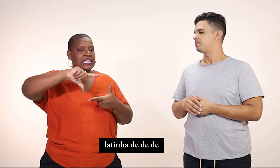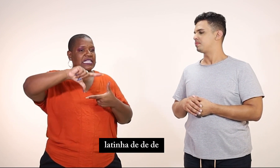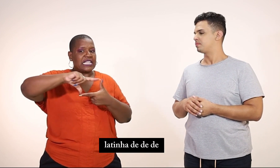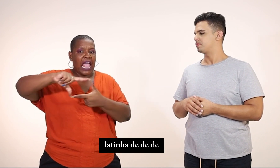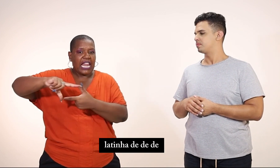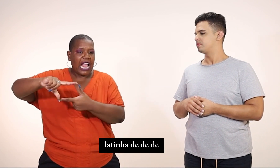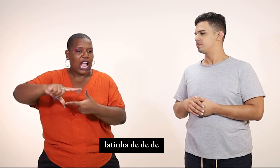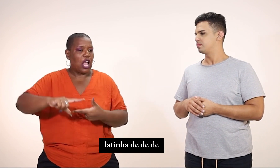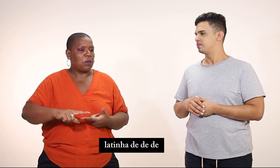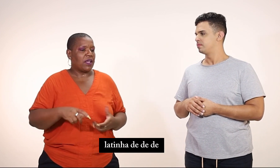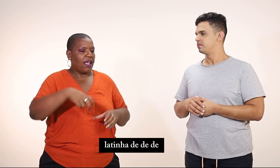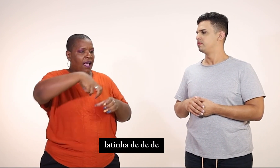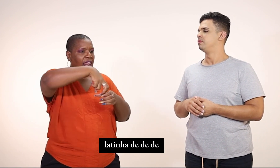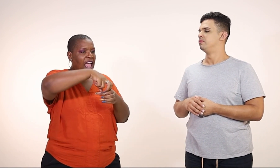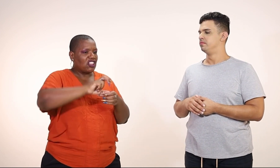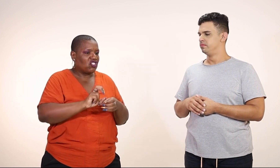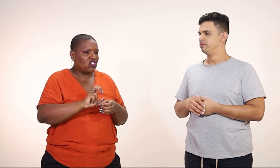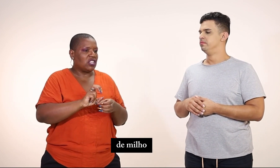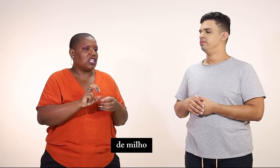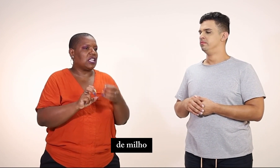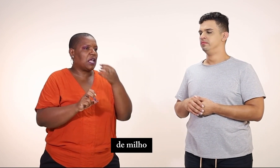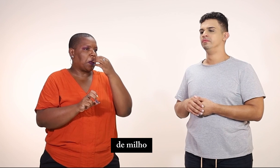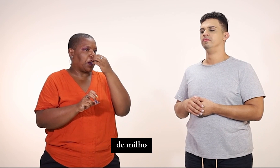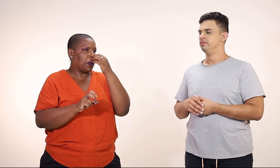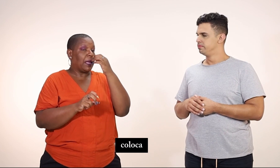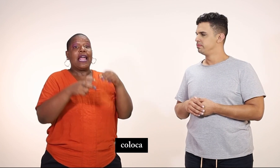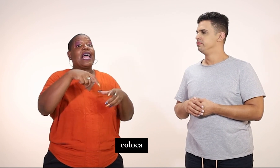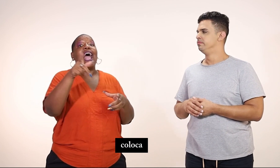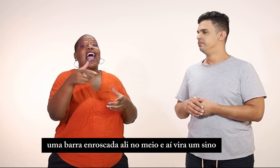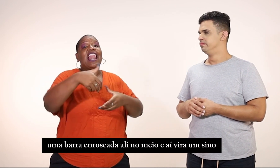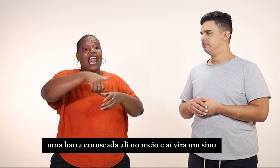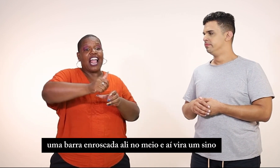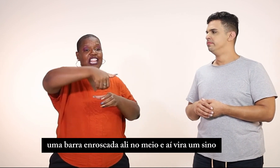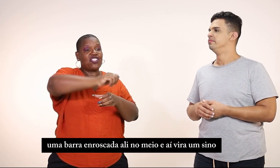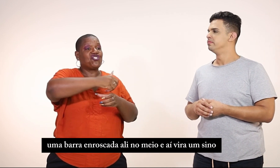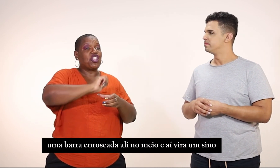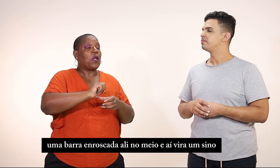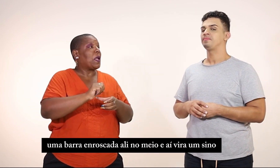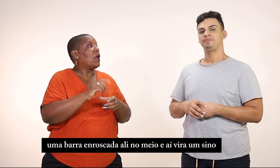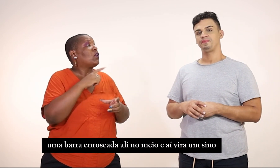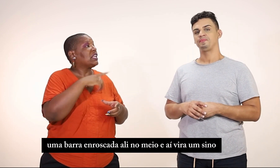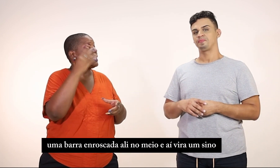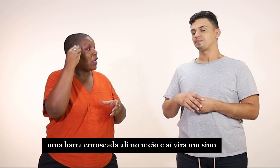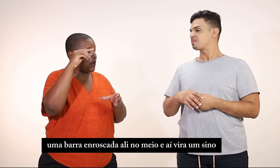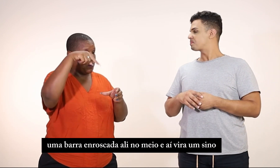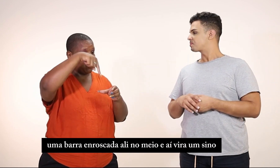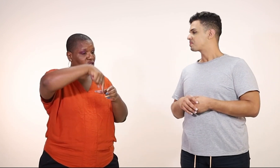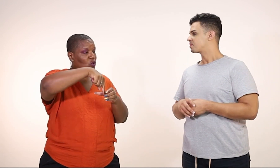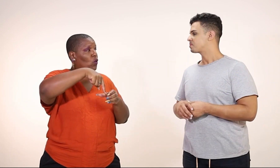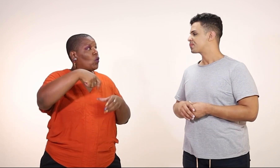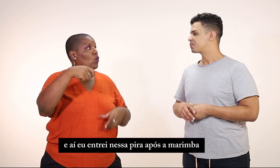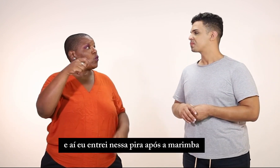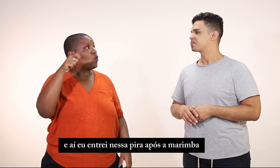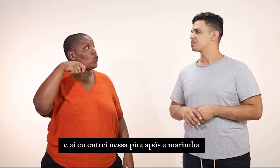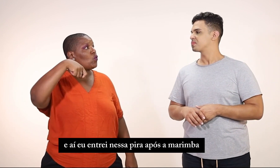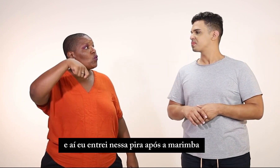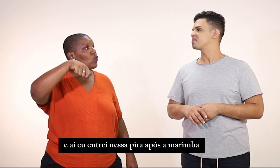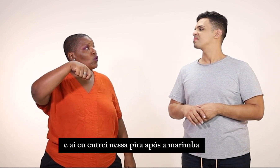latinha de milho. Coloco uma barra roscada ali no meio e aí vira um sino. E aí eu entrei nessa pira.